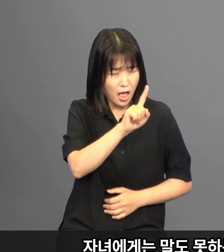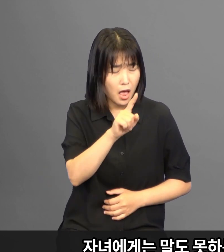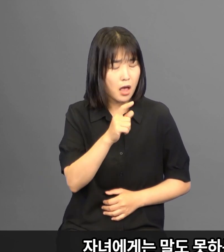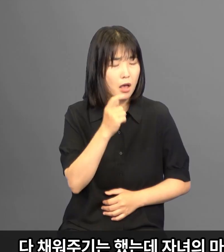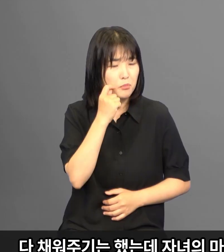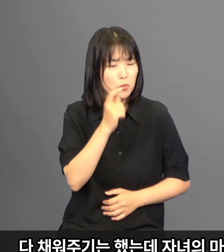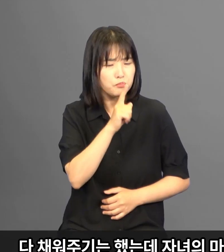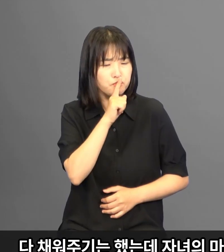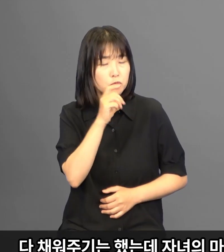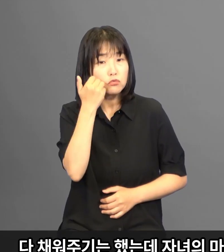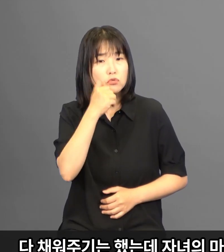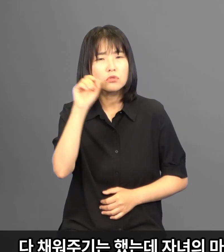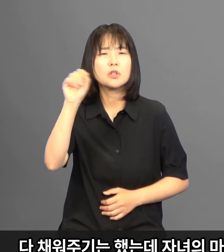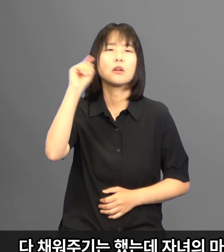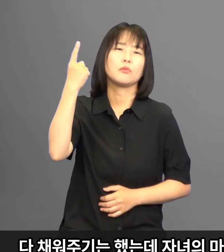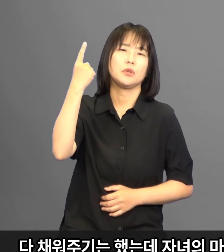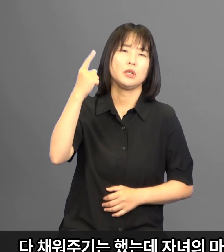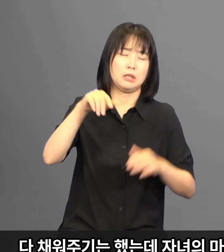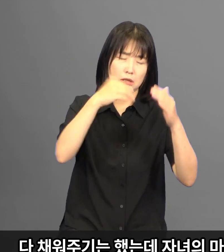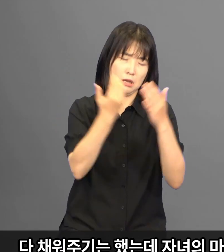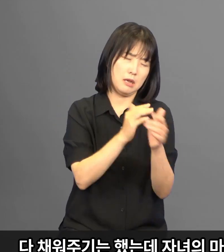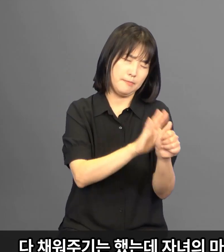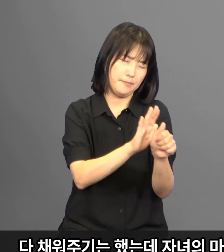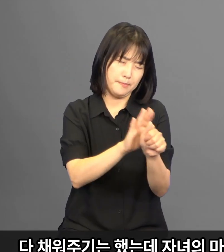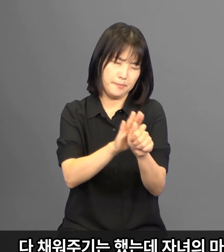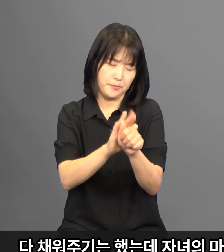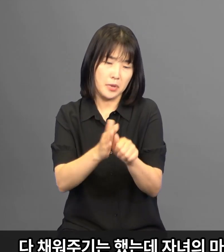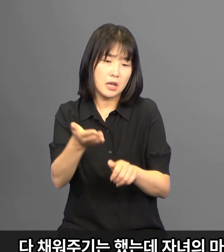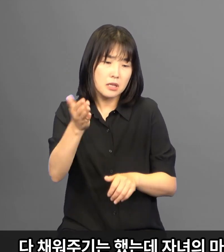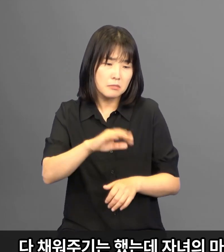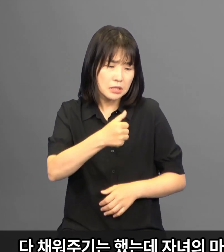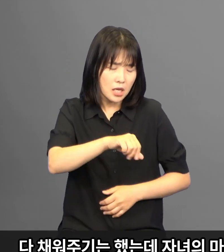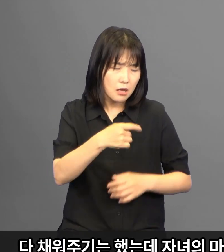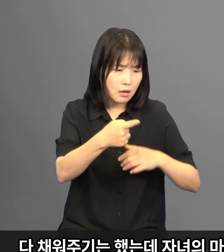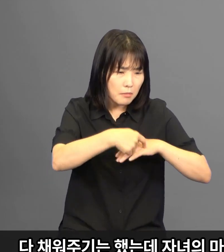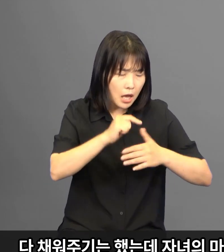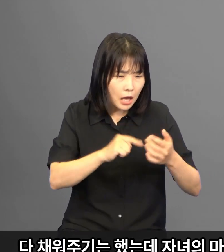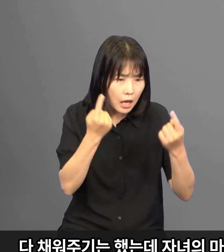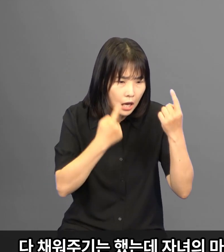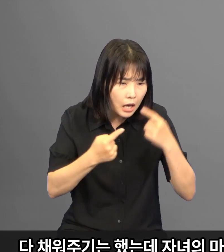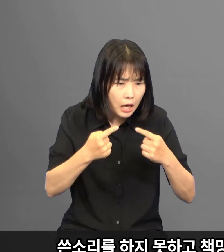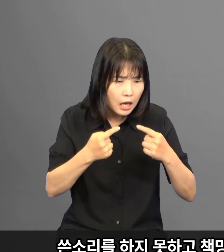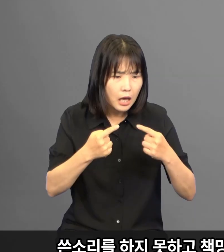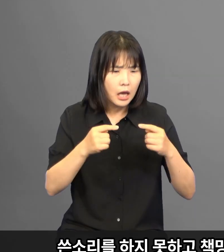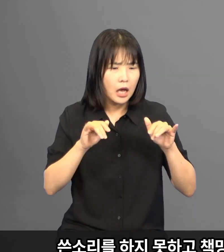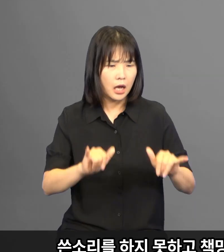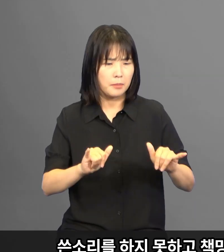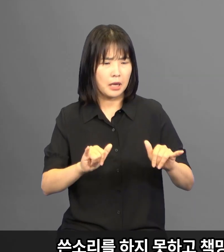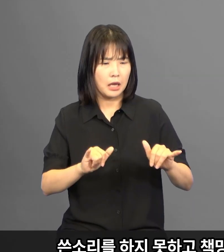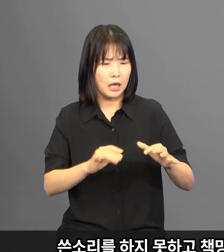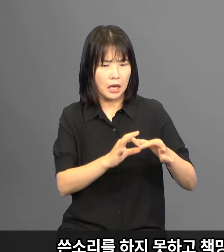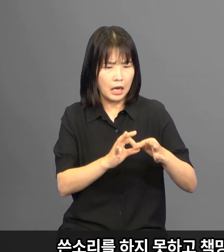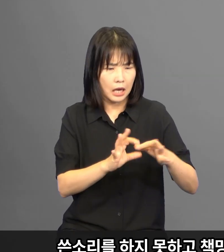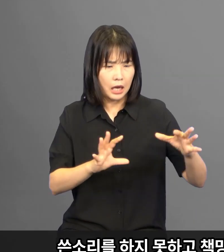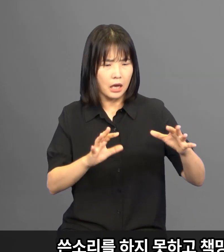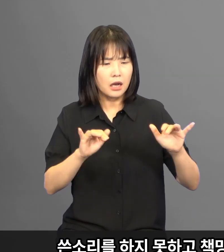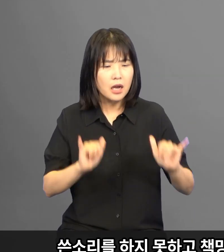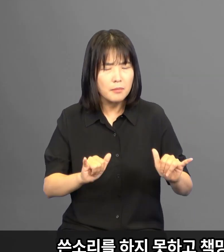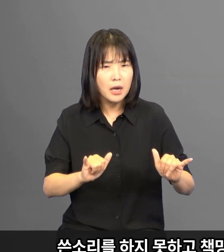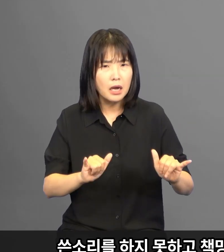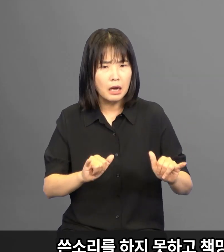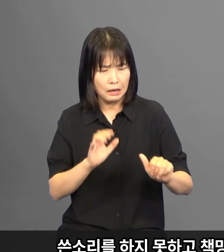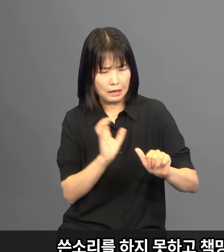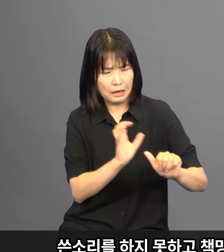것이죠. 다 채워주긴 했는데 자녀의 마음을 상하게 할까봐, 관계가 틀어질까봐 쓴소리를 하지 못하고